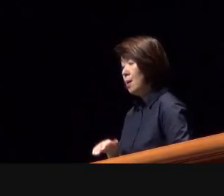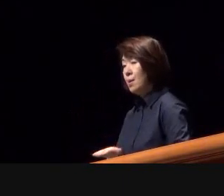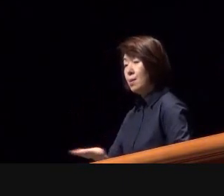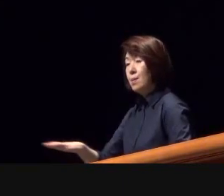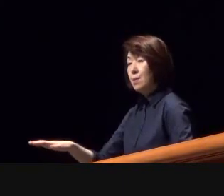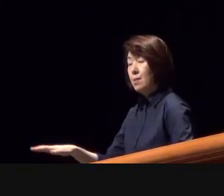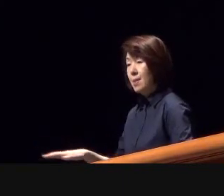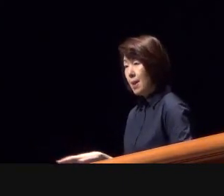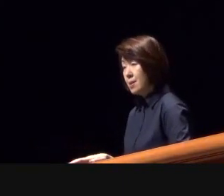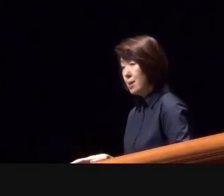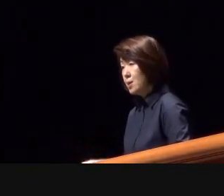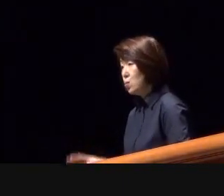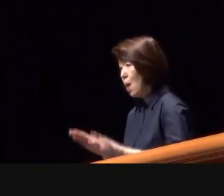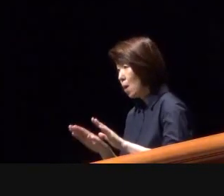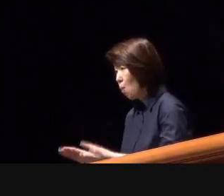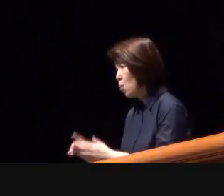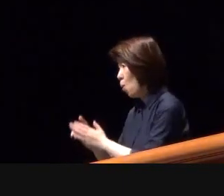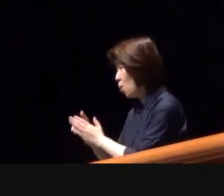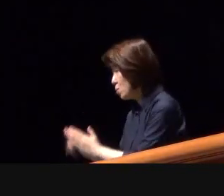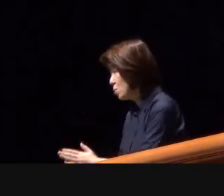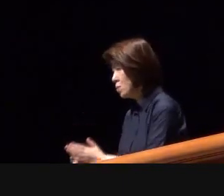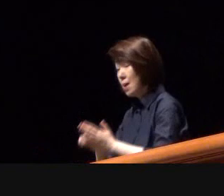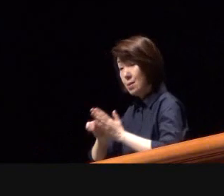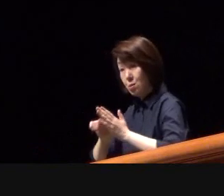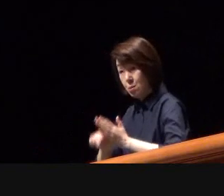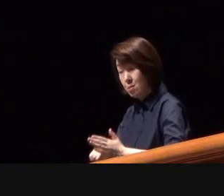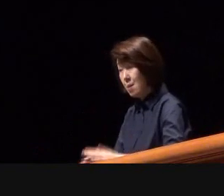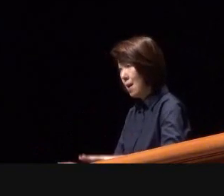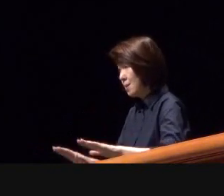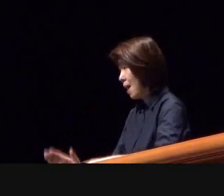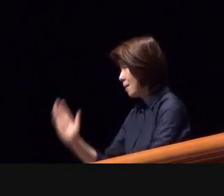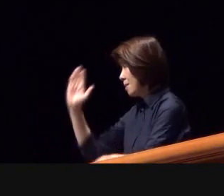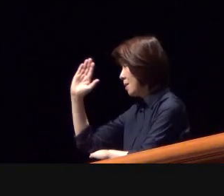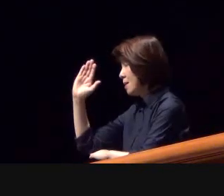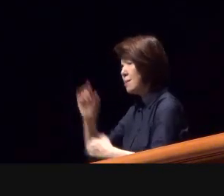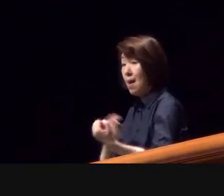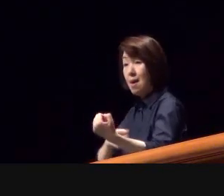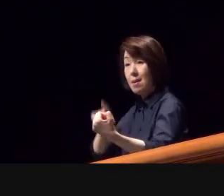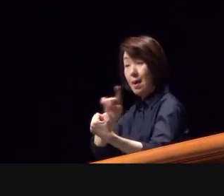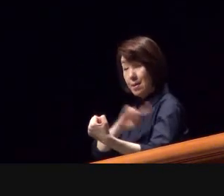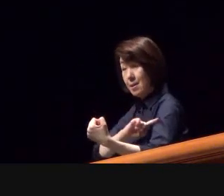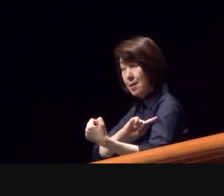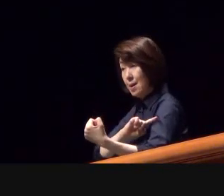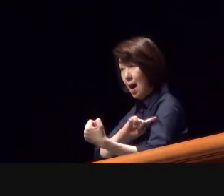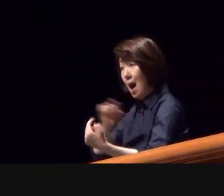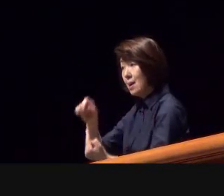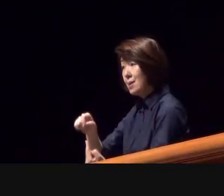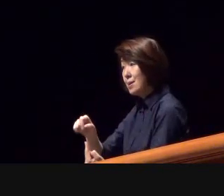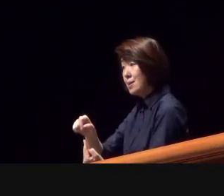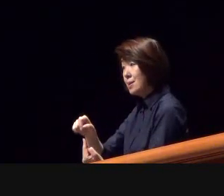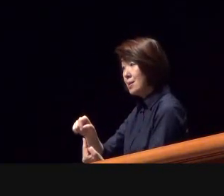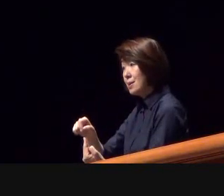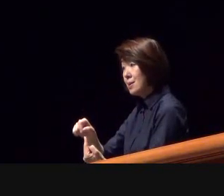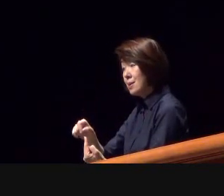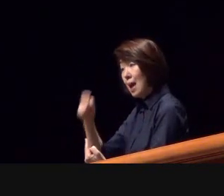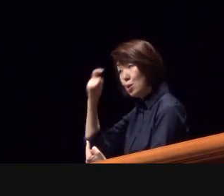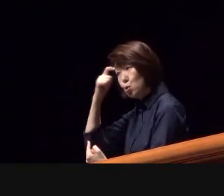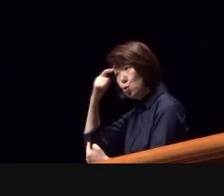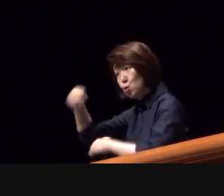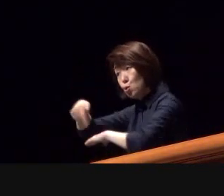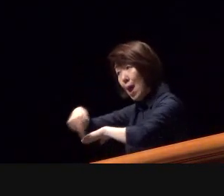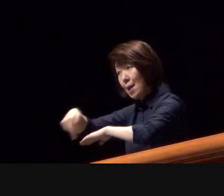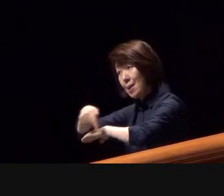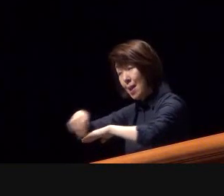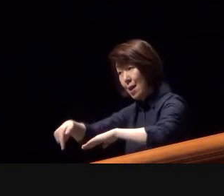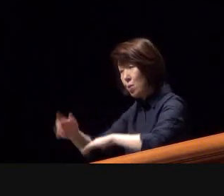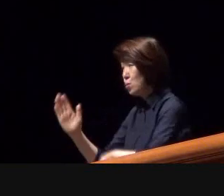ですね、この瞬間瞬間、現政権が採用している、駆使している政